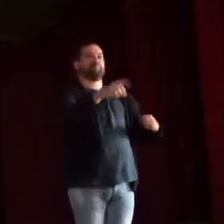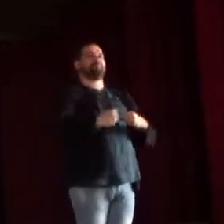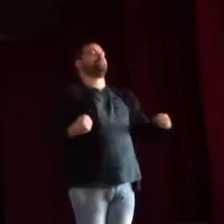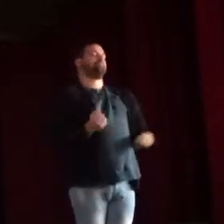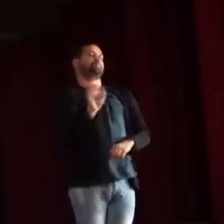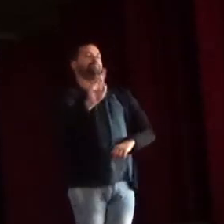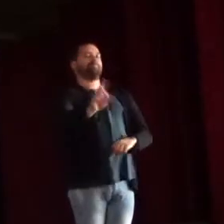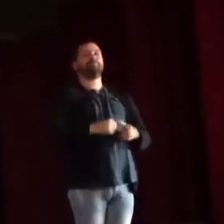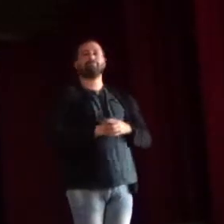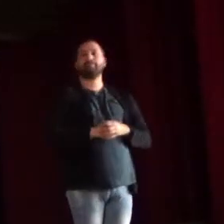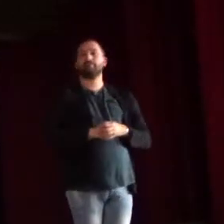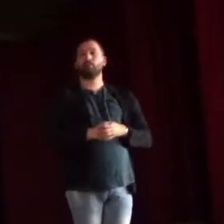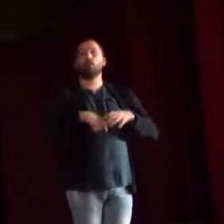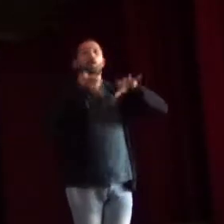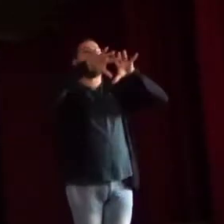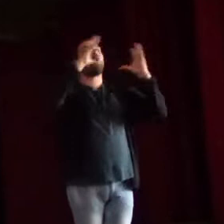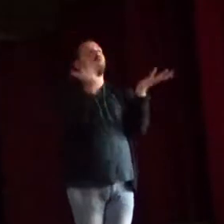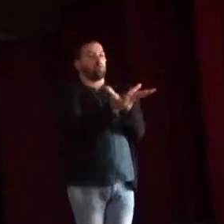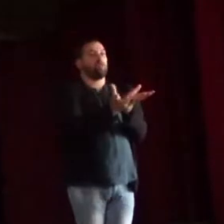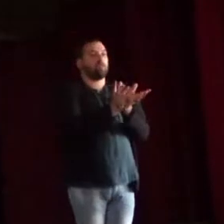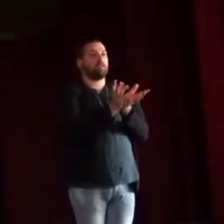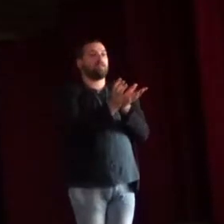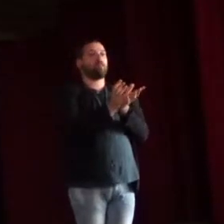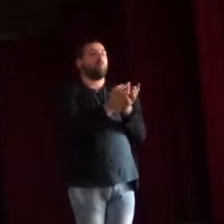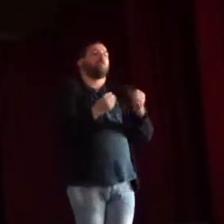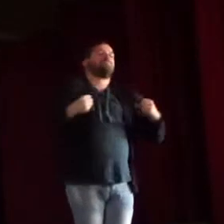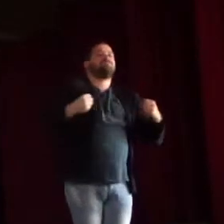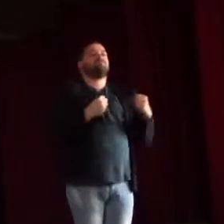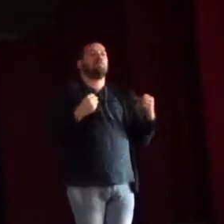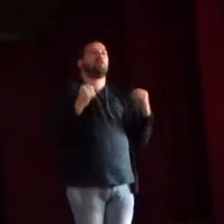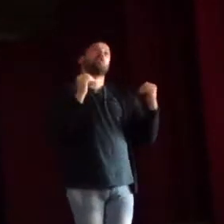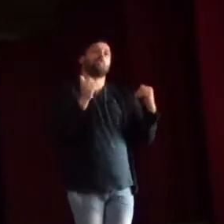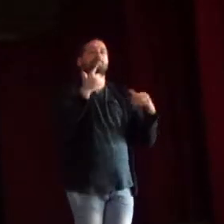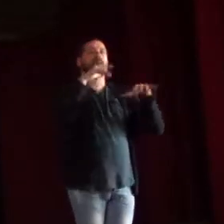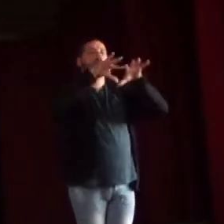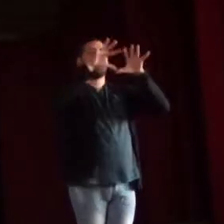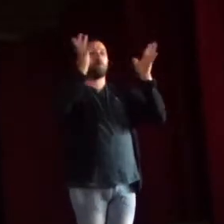Non, pas grosse. Ronde. Mais grosse aussi, mais enfin bon.